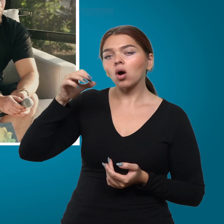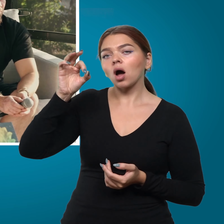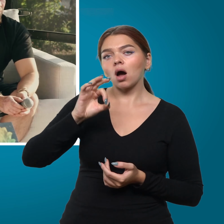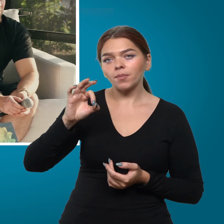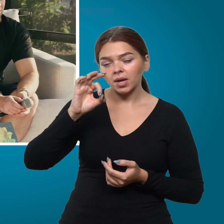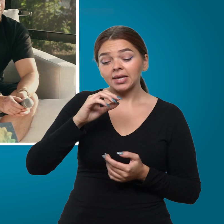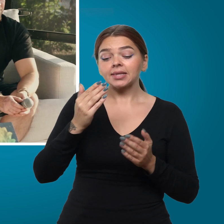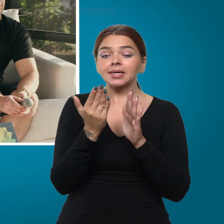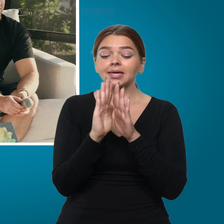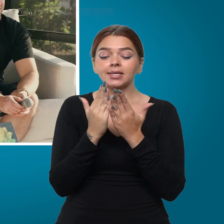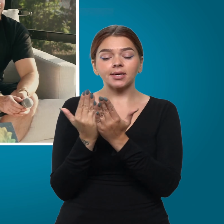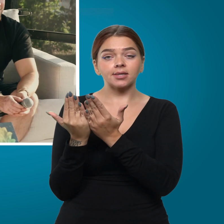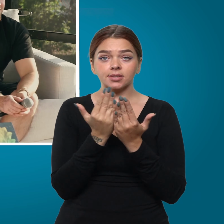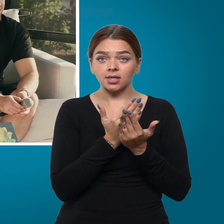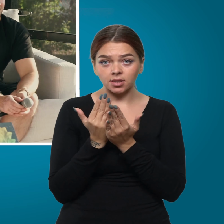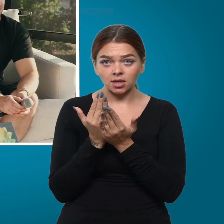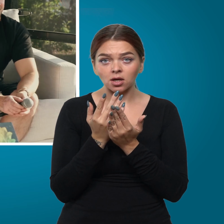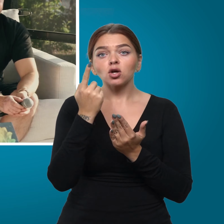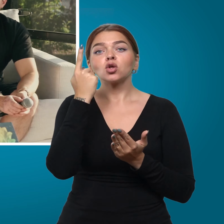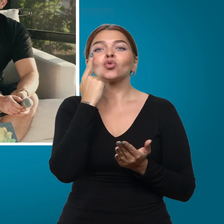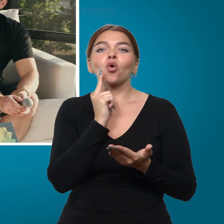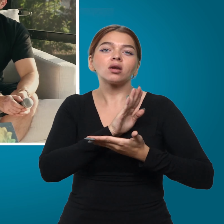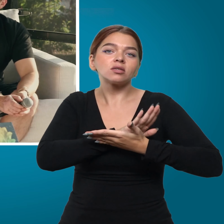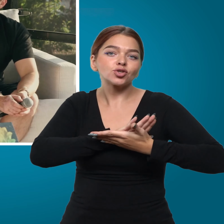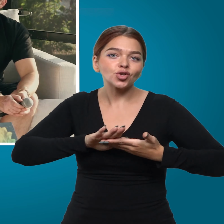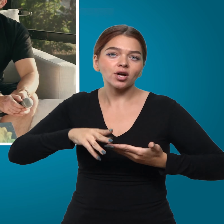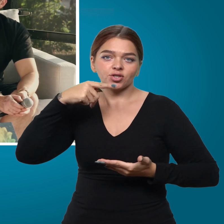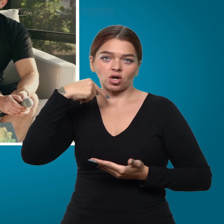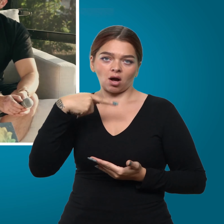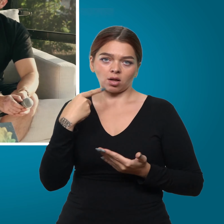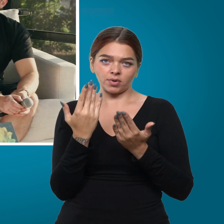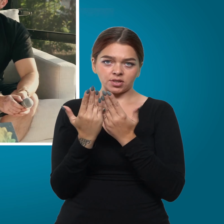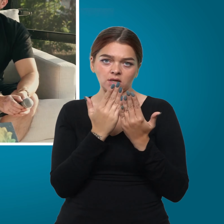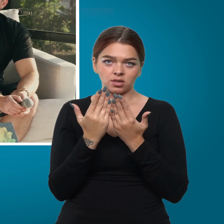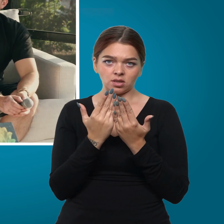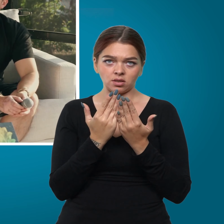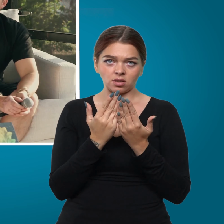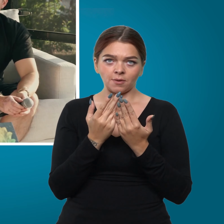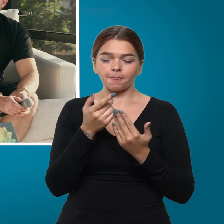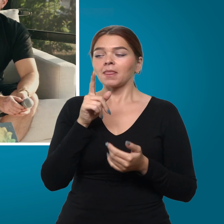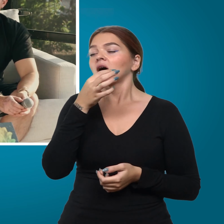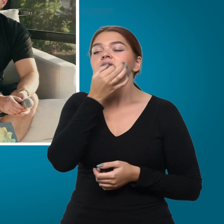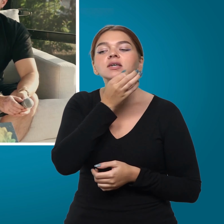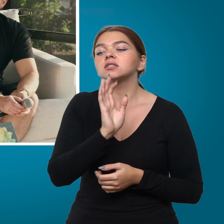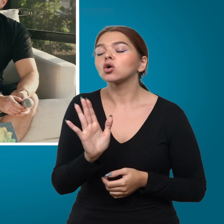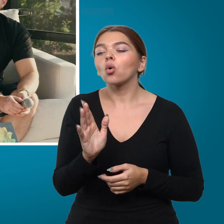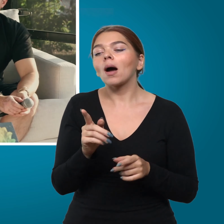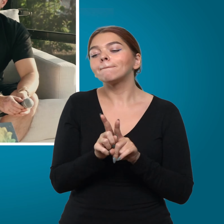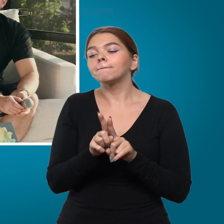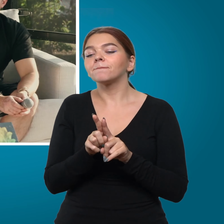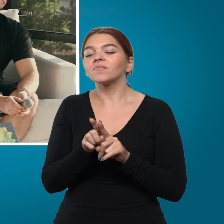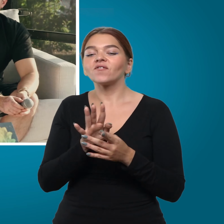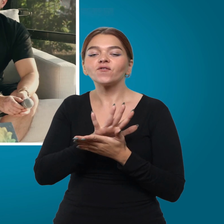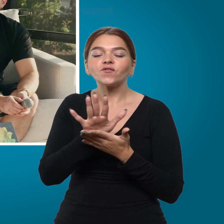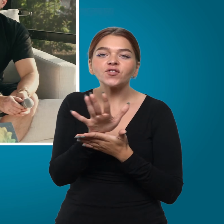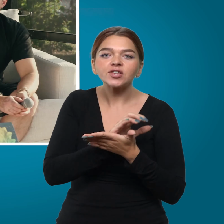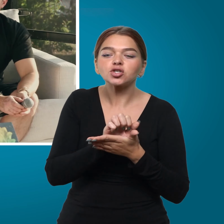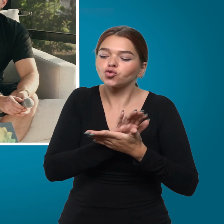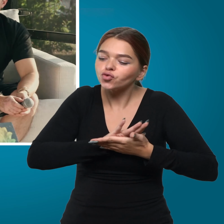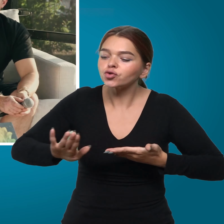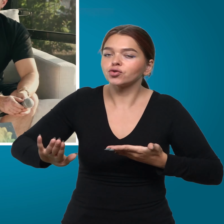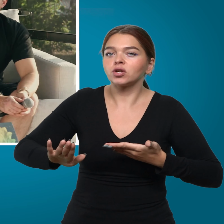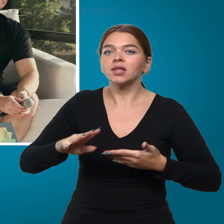aštriau priimdavau ir labiau norėdavau išsiaiškinti ir tokių minčių kildavo, kur dabar net nepagalvotum. Bet būtent slengo ir kalbos